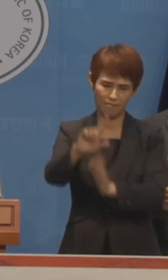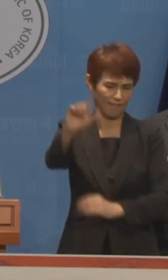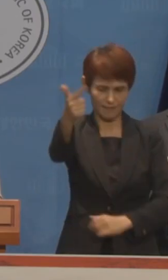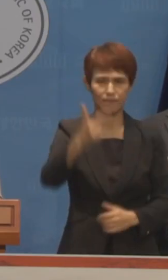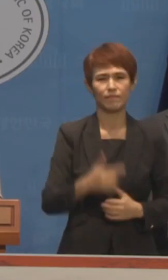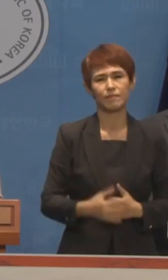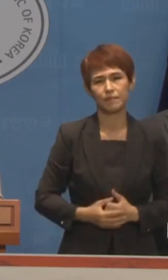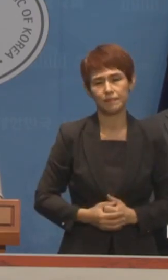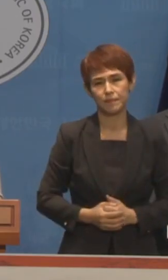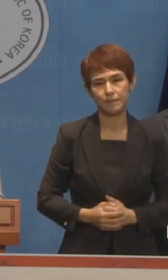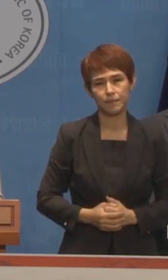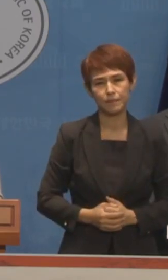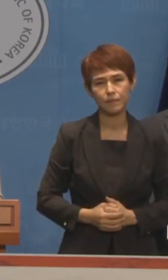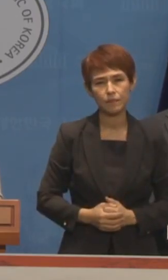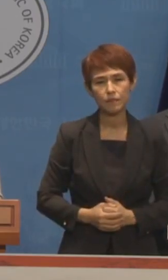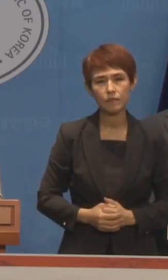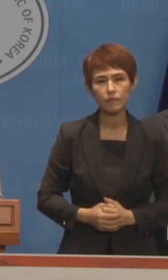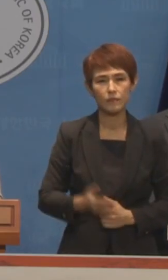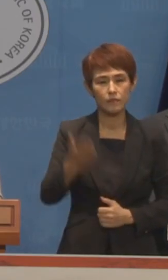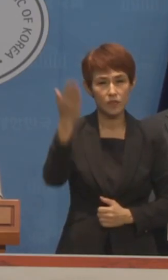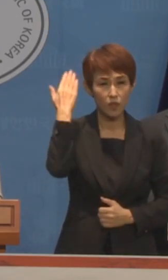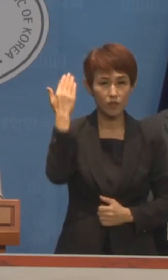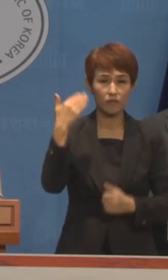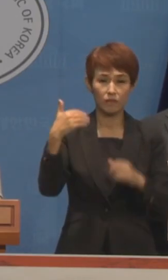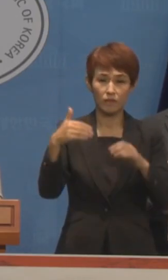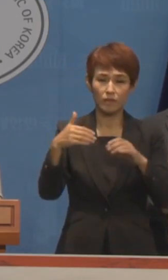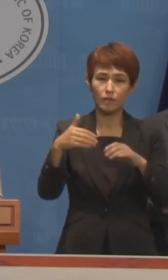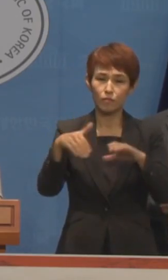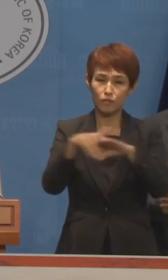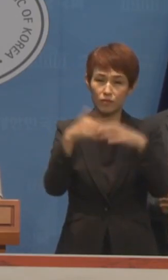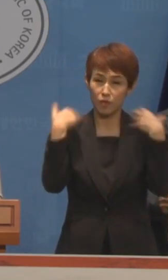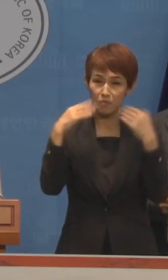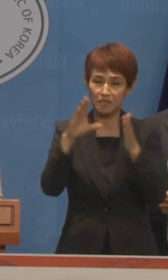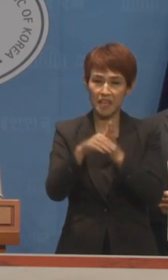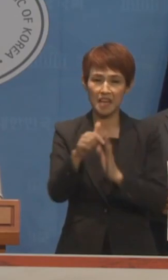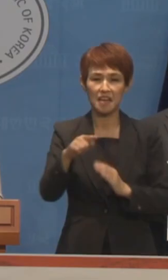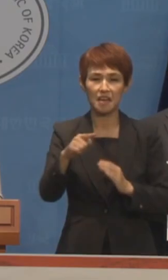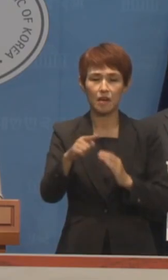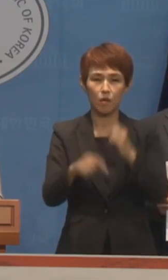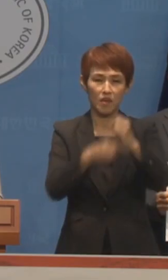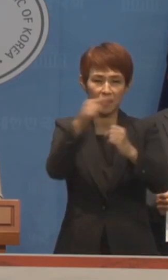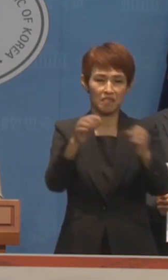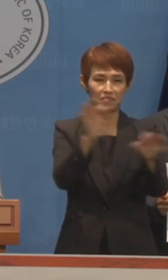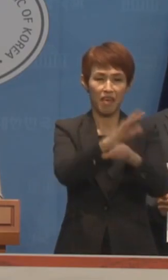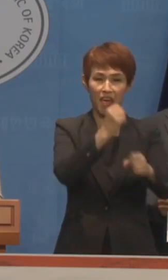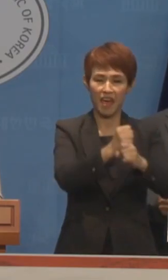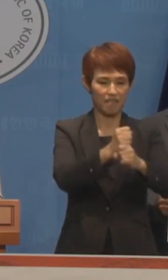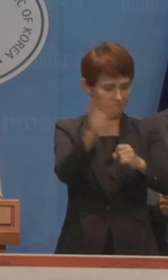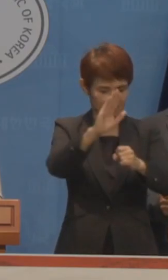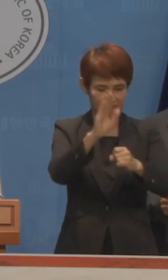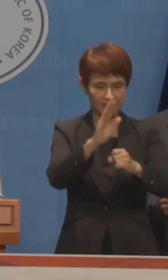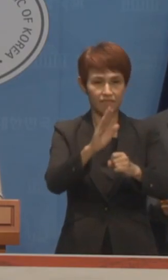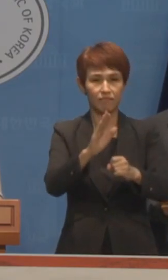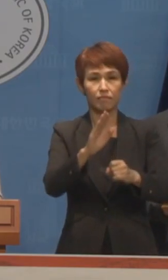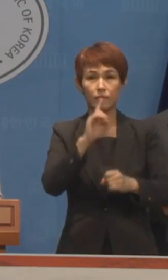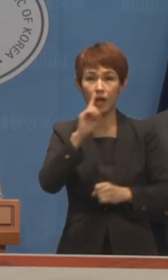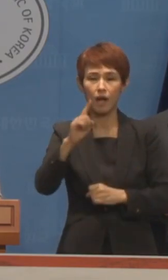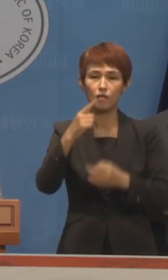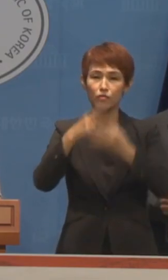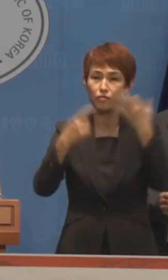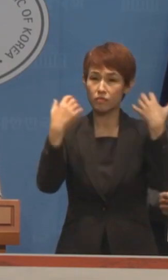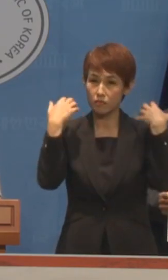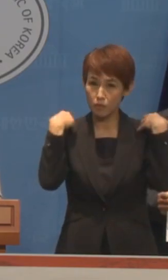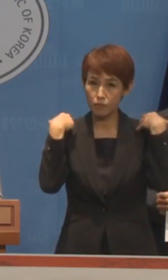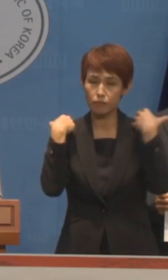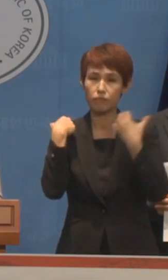것입니다. 이전 정부의 탈원전 정책을 폐기하겠다며 시작한 윤석열 정부의 원전 생태계 복원이니 원전이